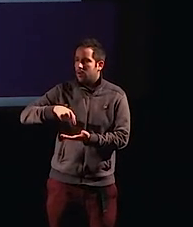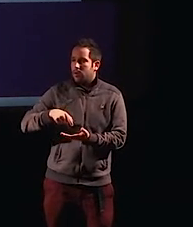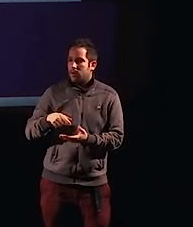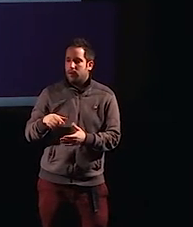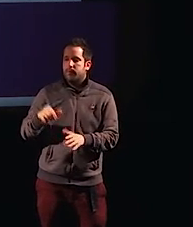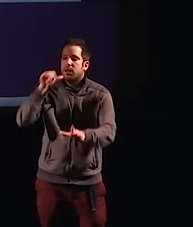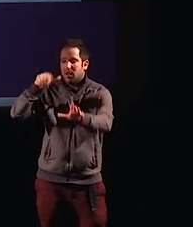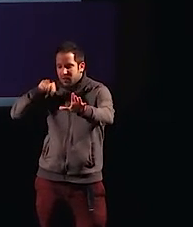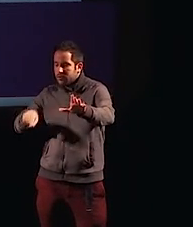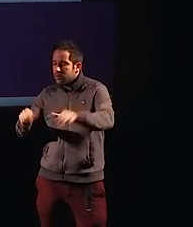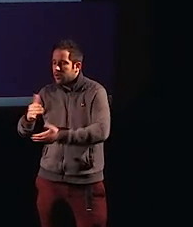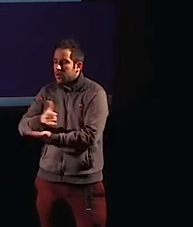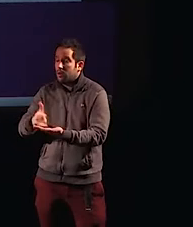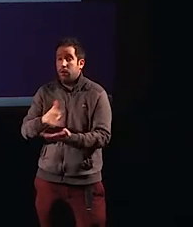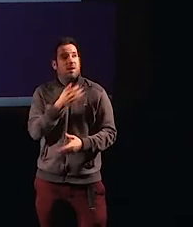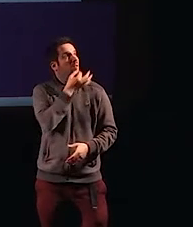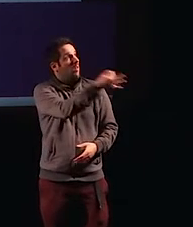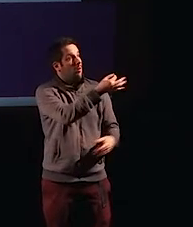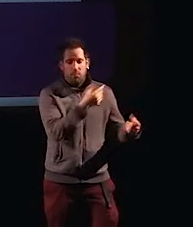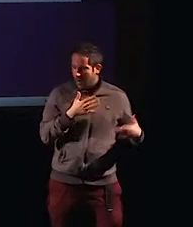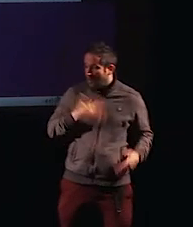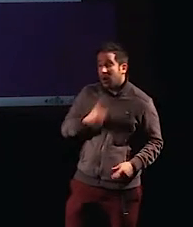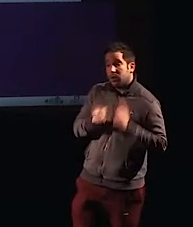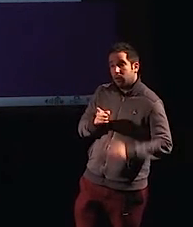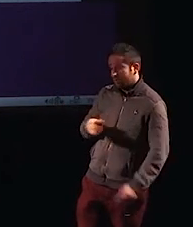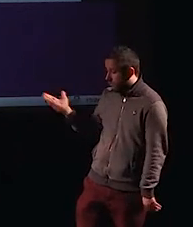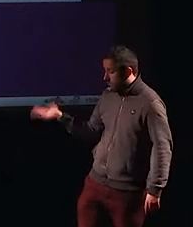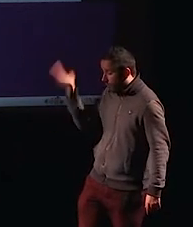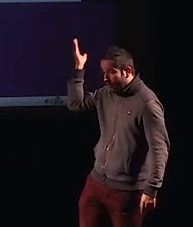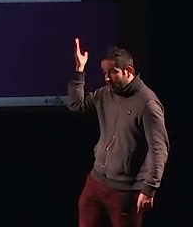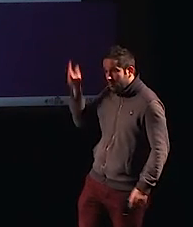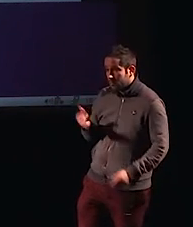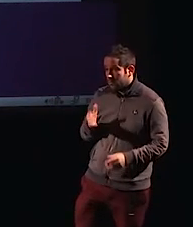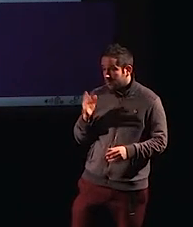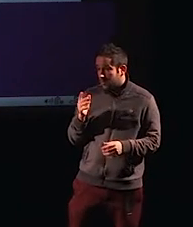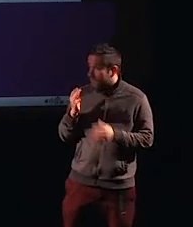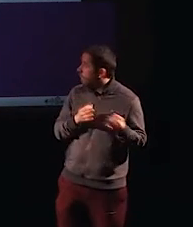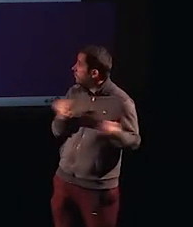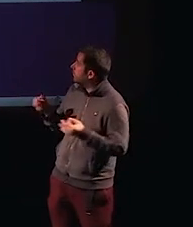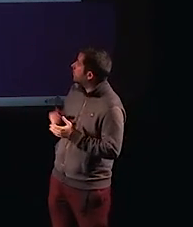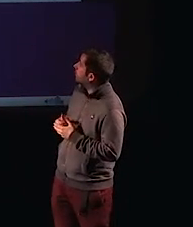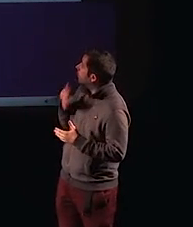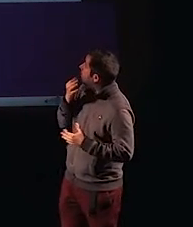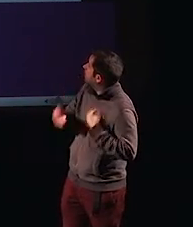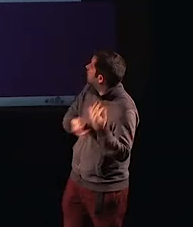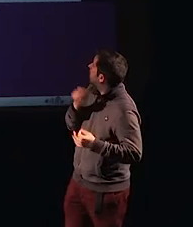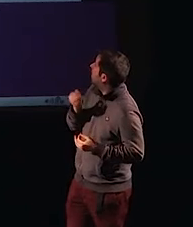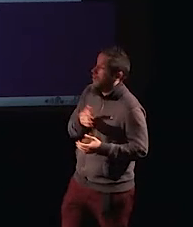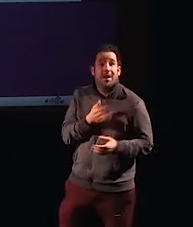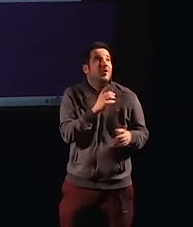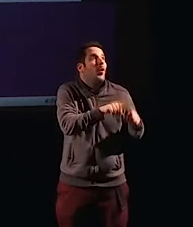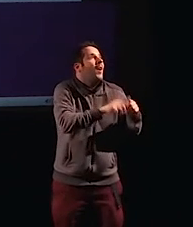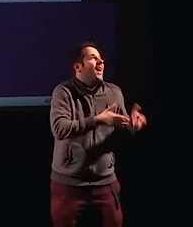un dictateur, en gros, tu lui dis un truc qui te plaît pas, qui lui plaît pas, tu risques ta tête tout le temps. Il faut lui dire des choses qui lui plaisent, sinon ça marche